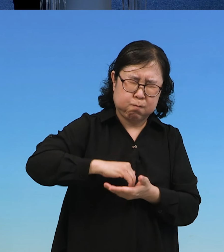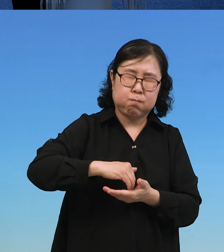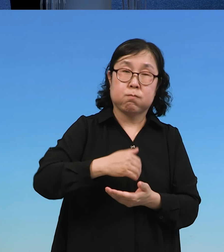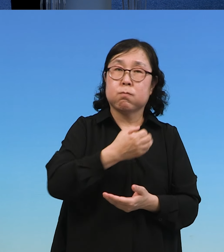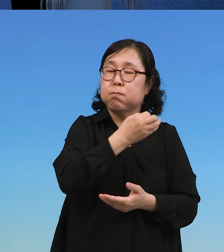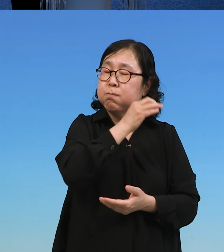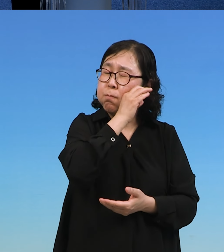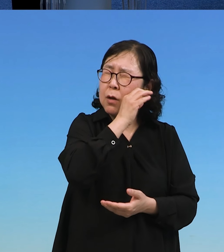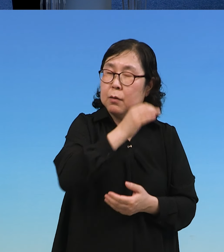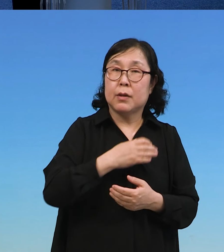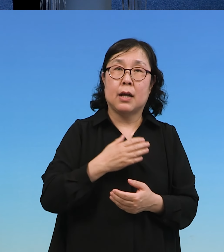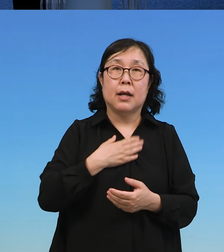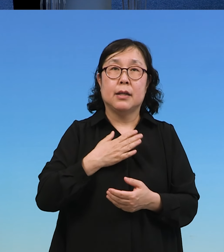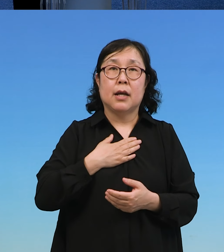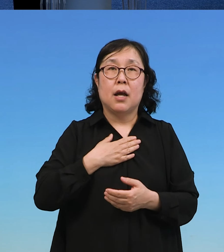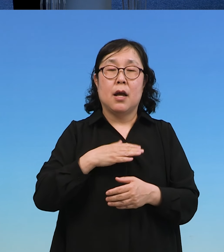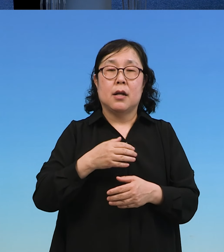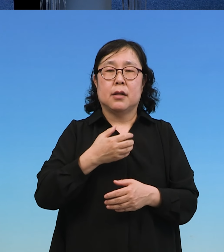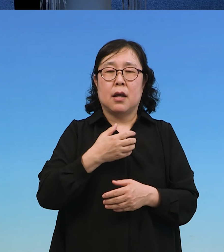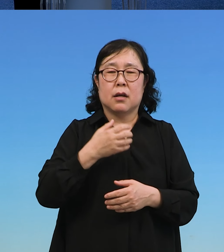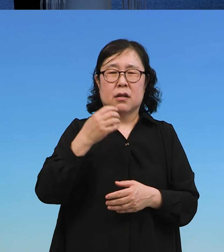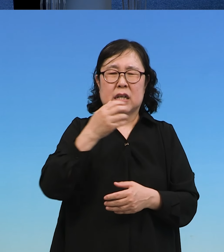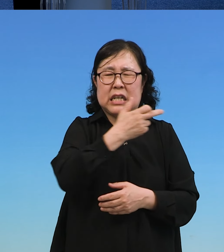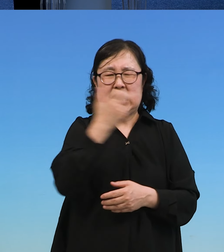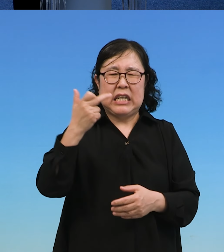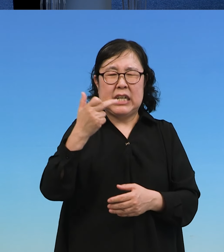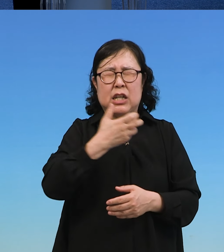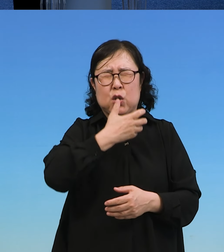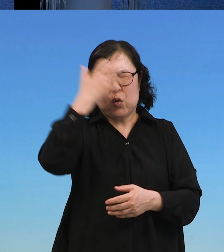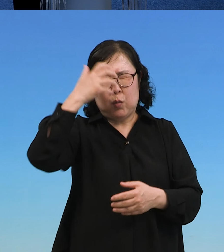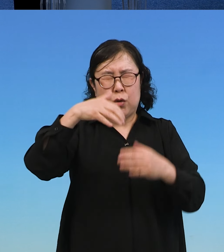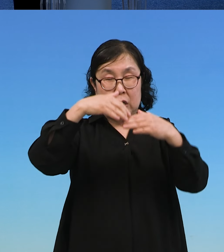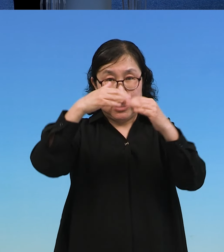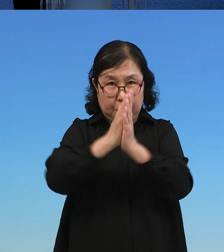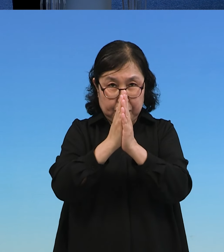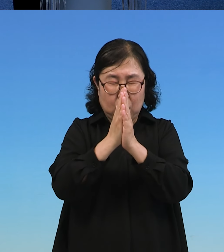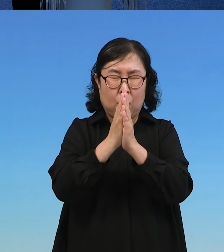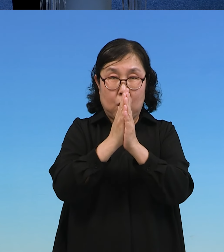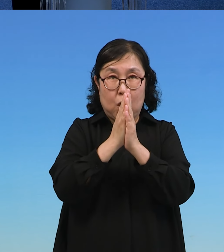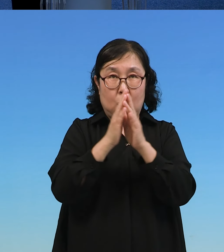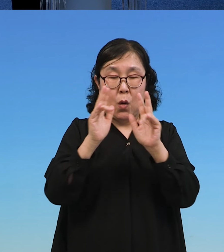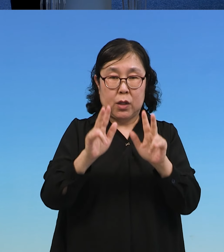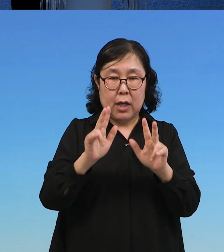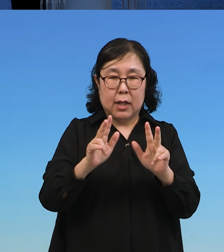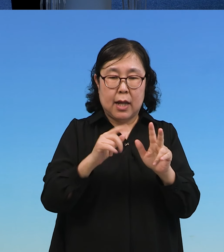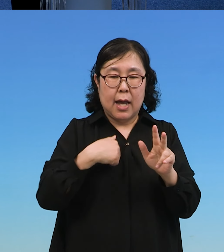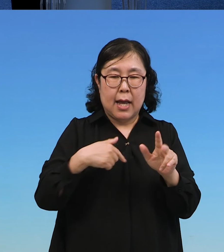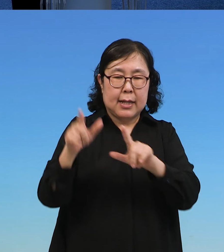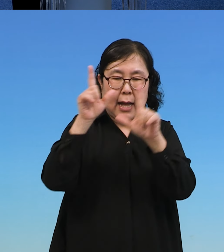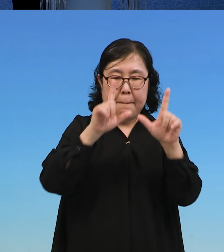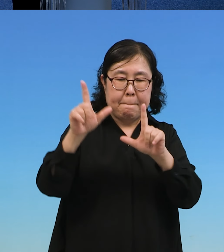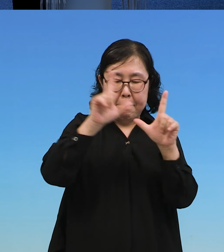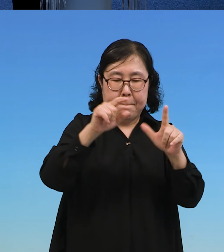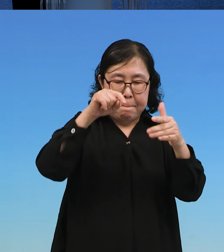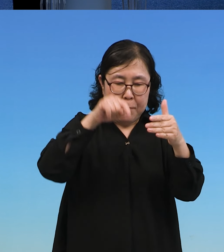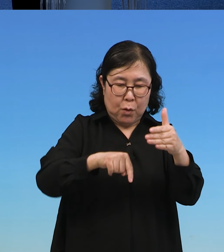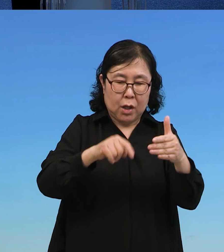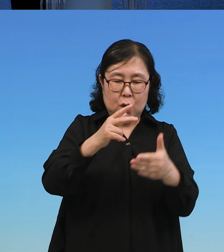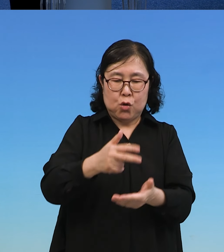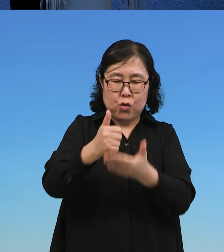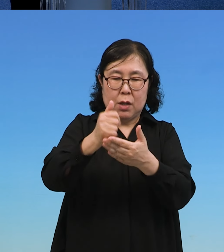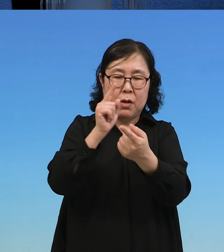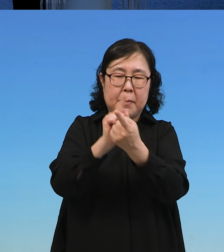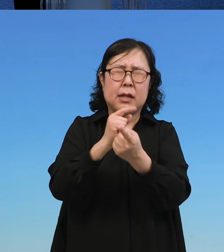원대한 꿈을 접고 내가 있는 이 무미건조하고 똑같은 일상에서 주님을 만나려고 합니다.